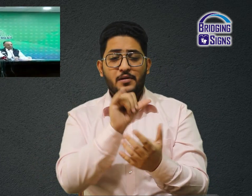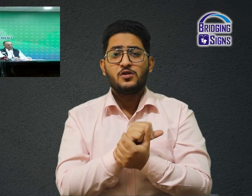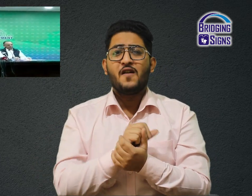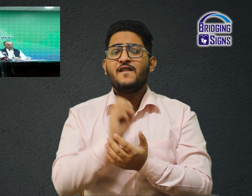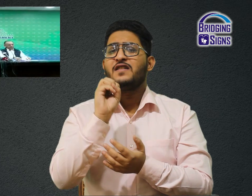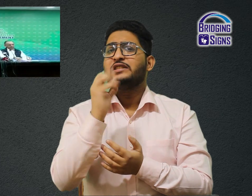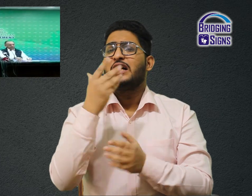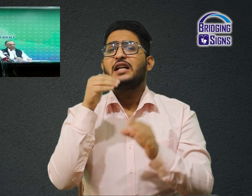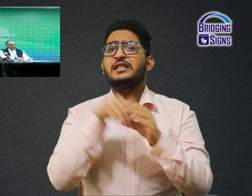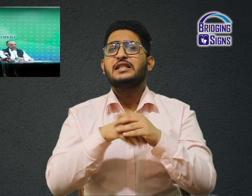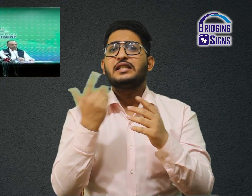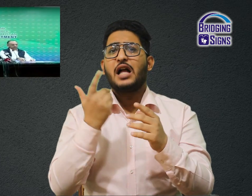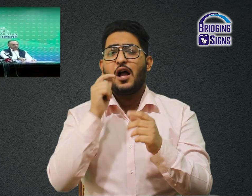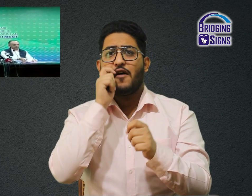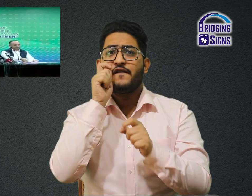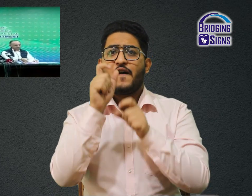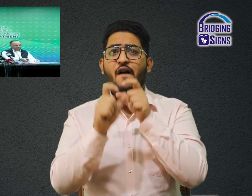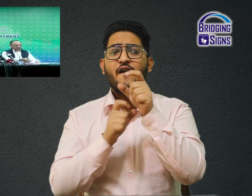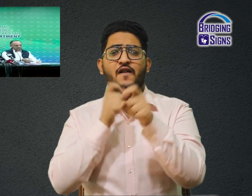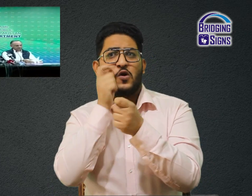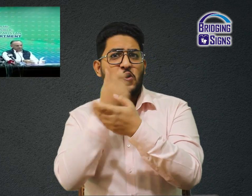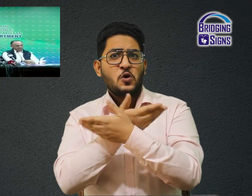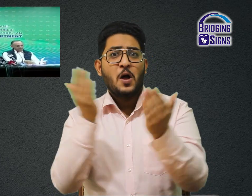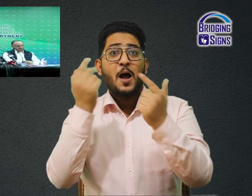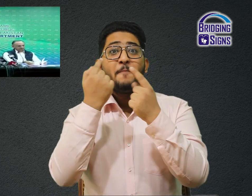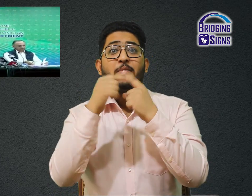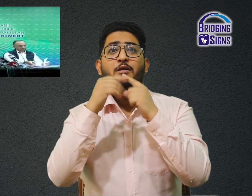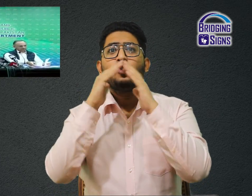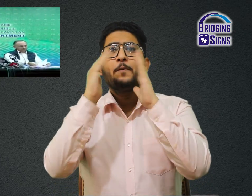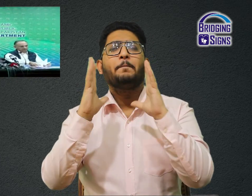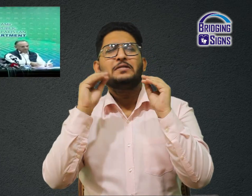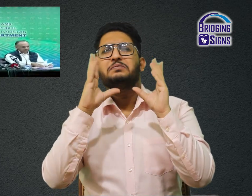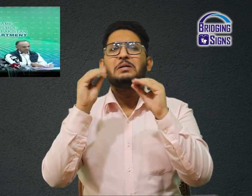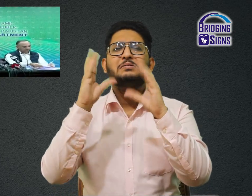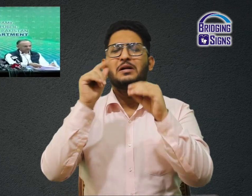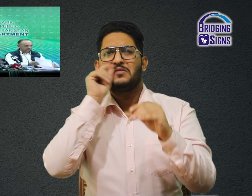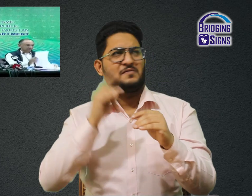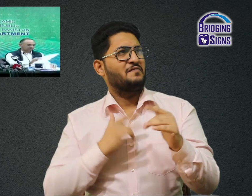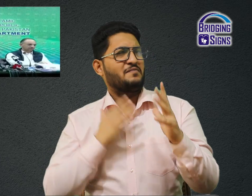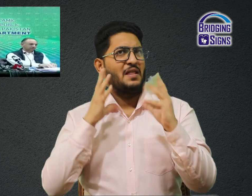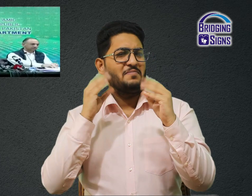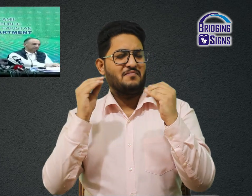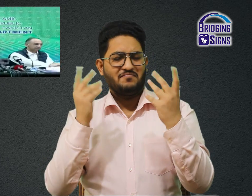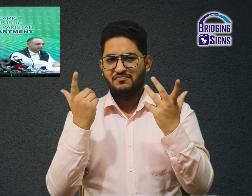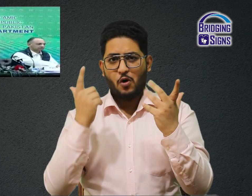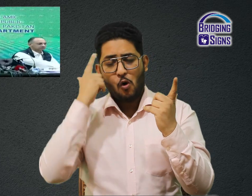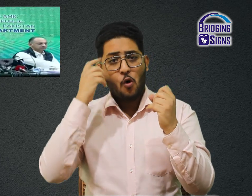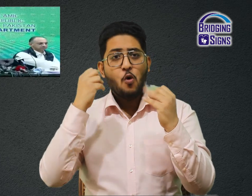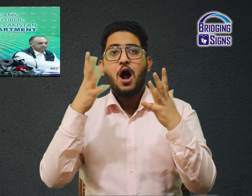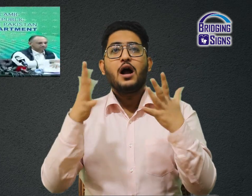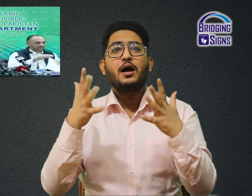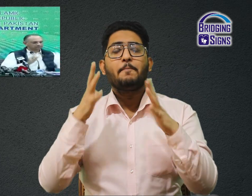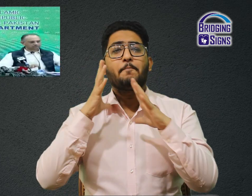जिसकी वजह से जो बिजली की तरसील है उसमें